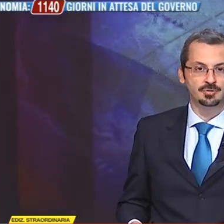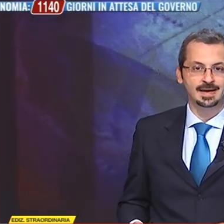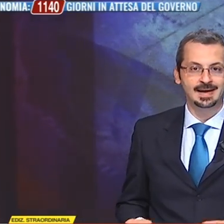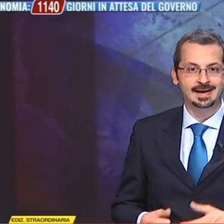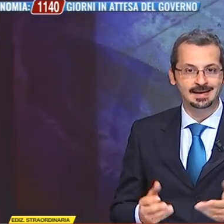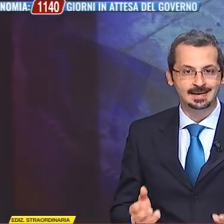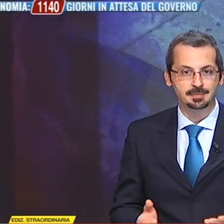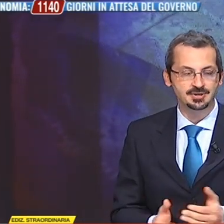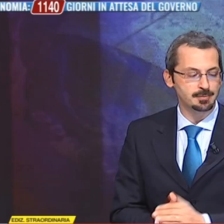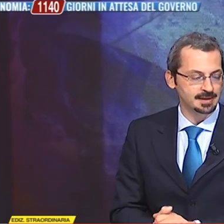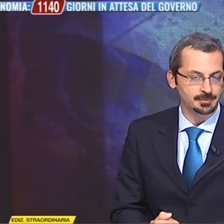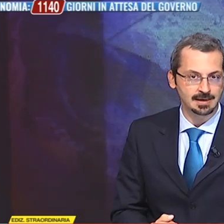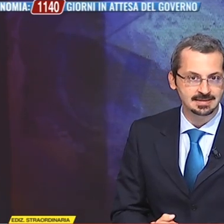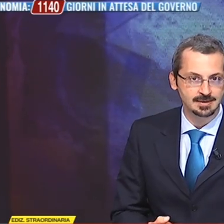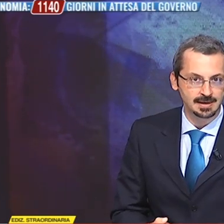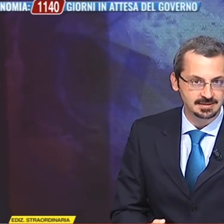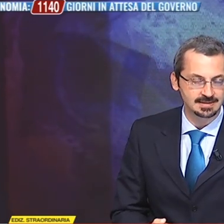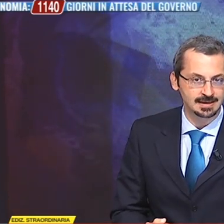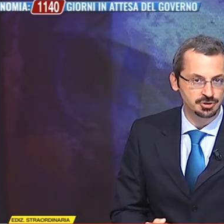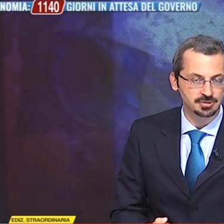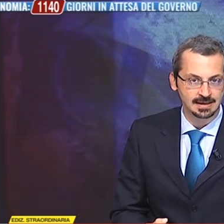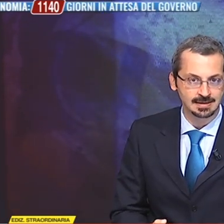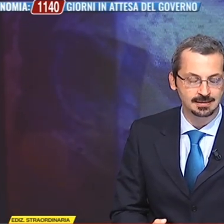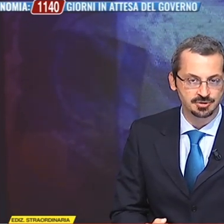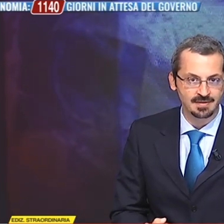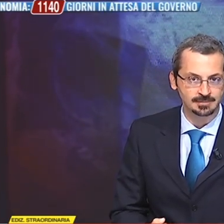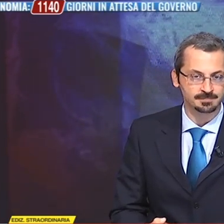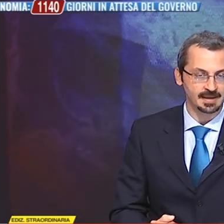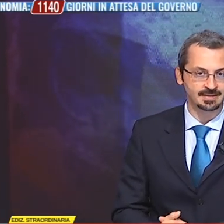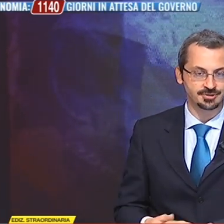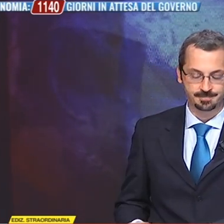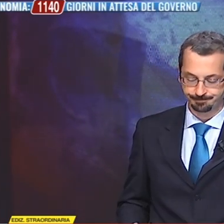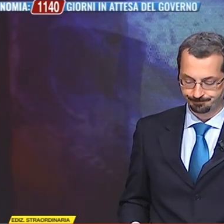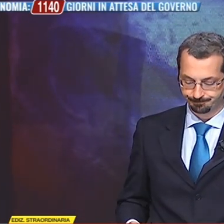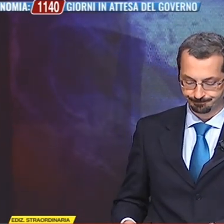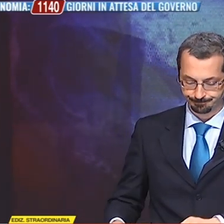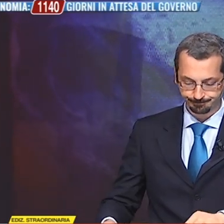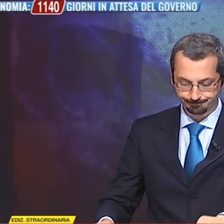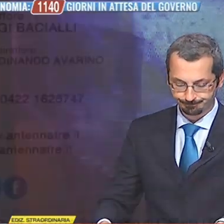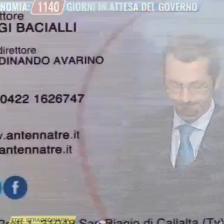lascio allora al proseguo della programmazione. Questa sera 18:30 il TG del Veneto. Arrivederci.